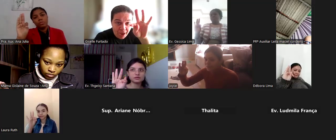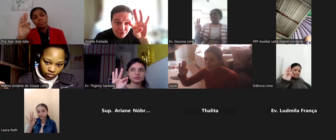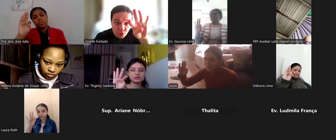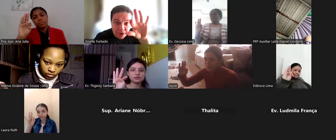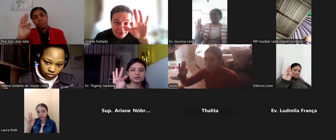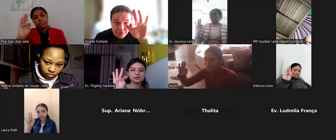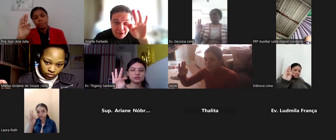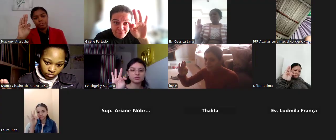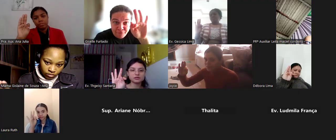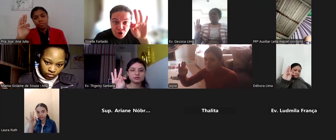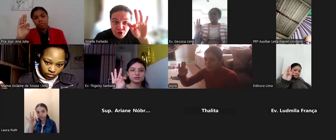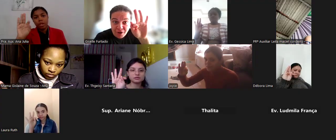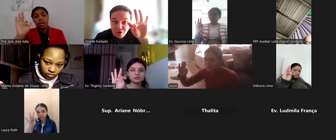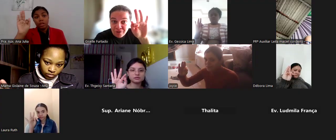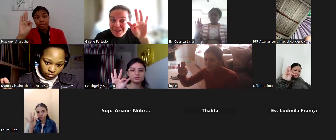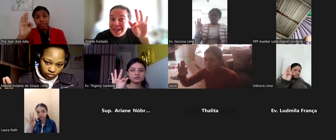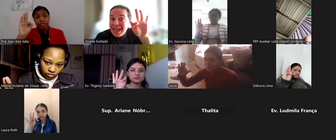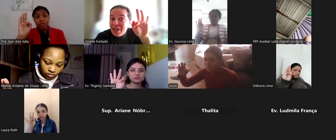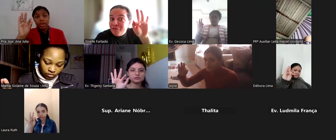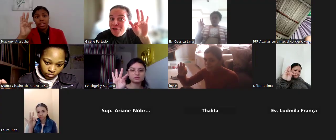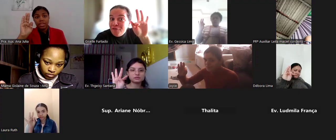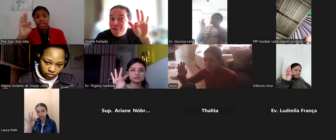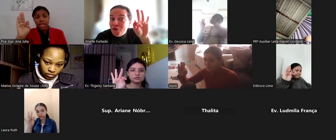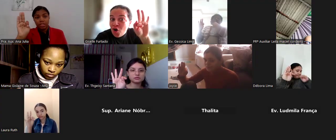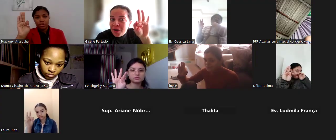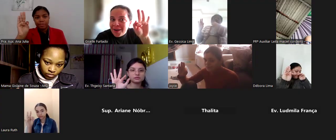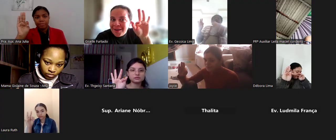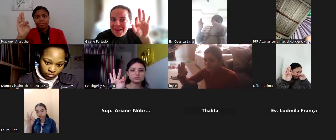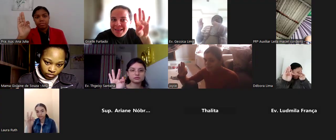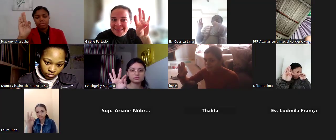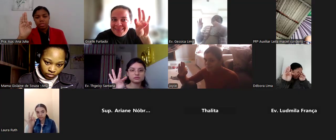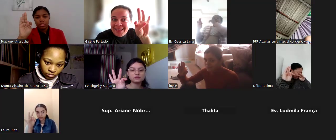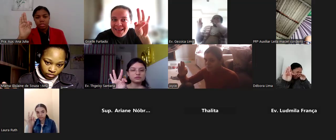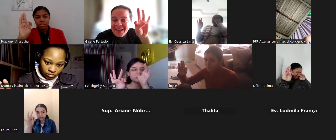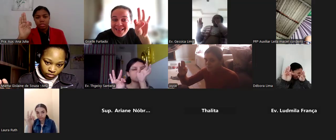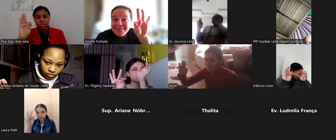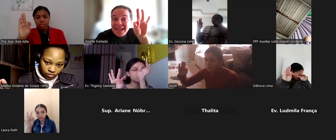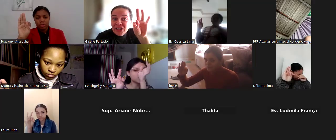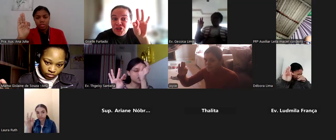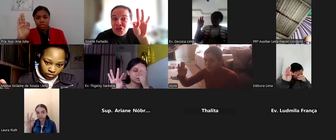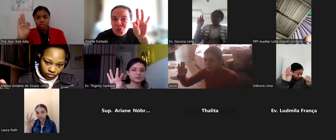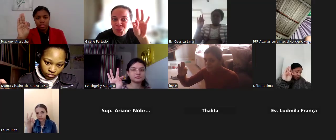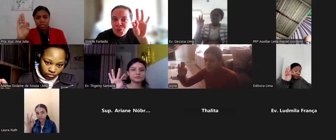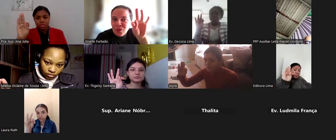F, ó. O F é fora, ó. F fora. T dentro.